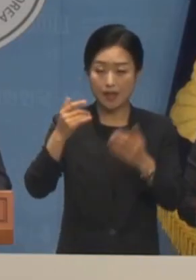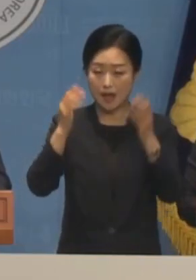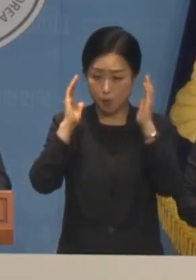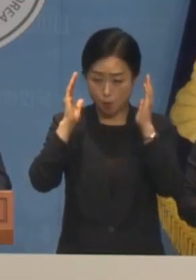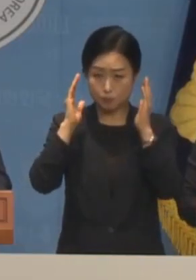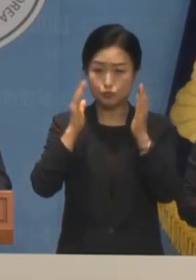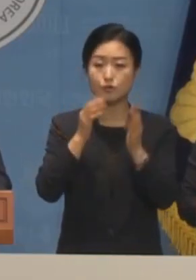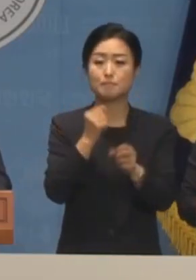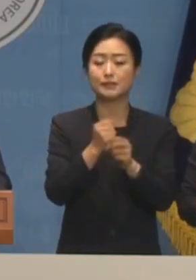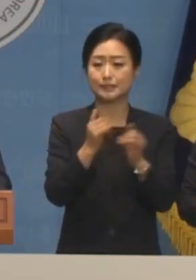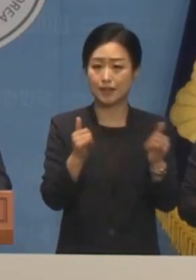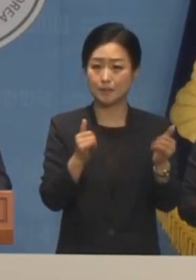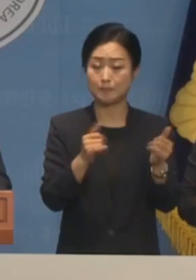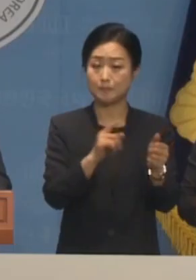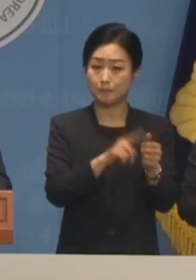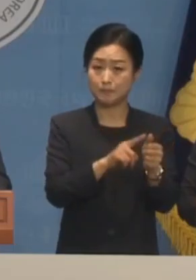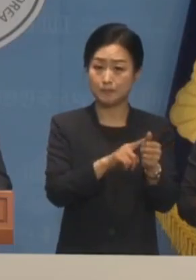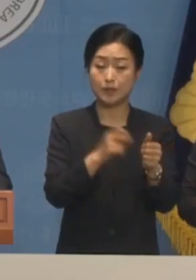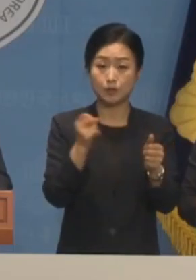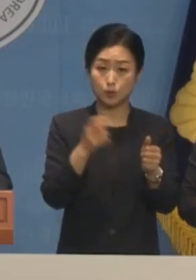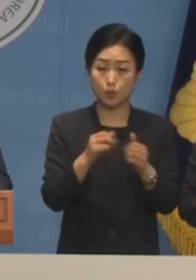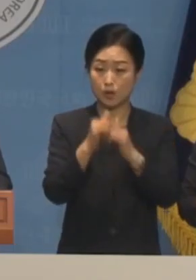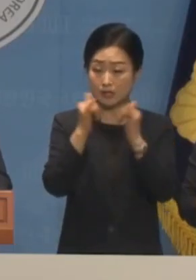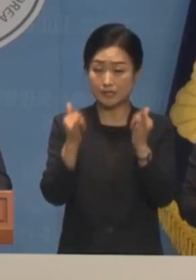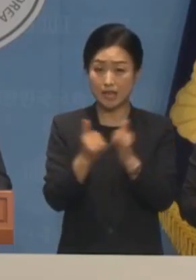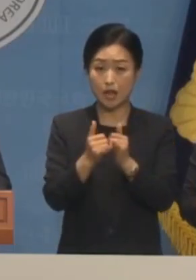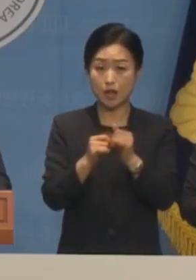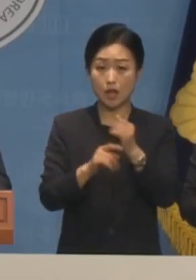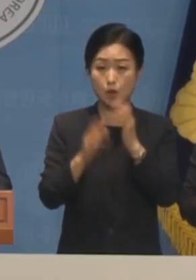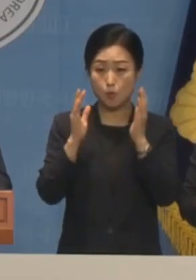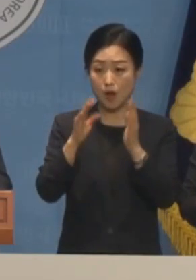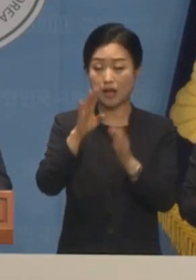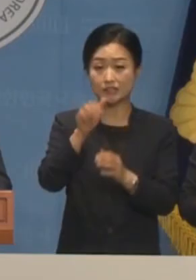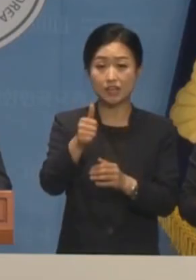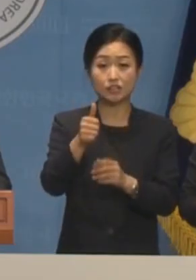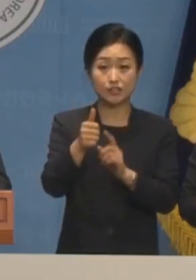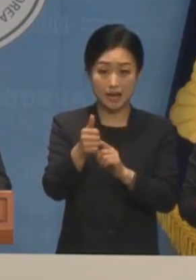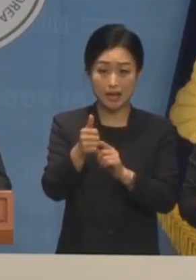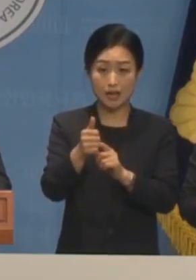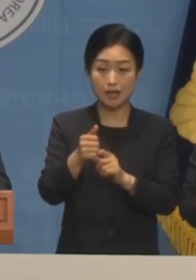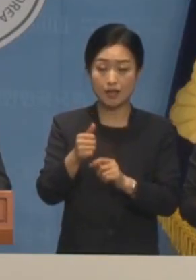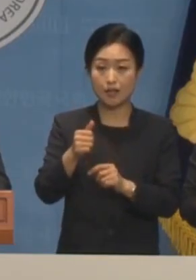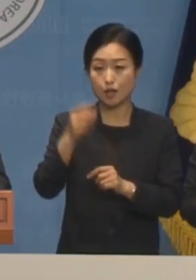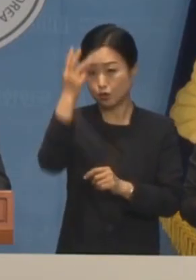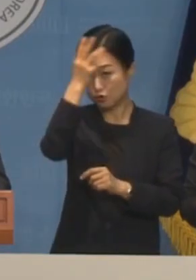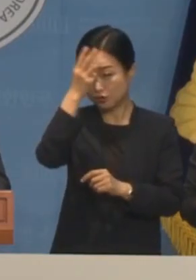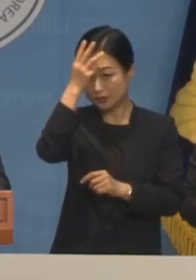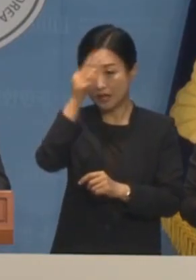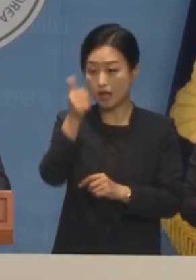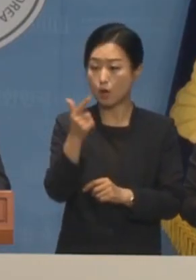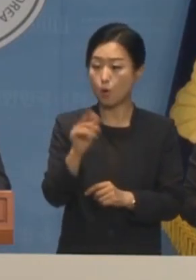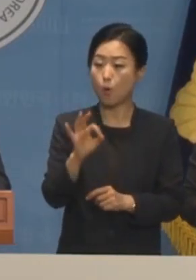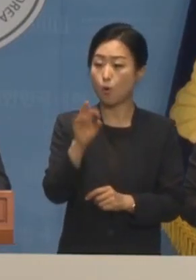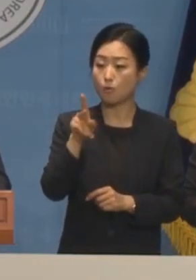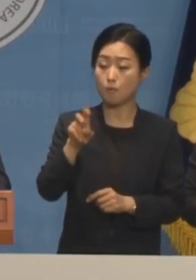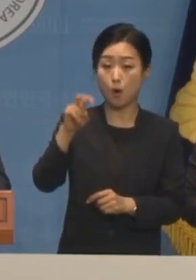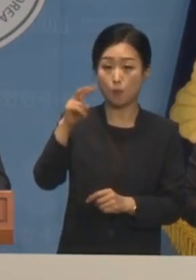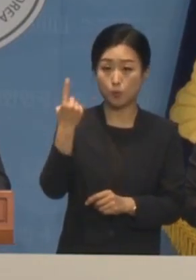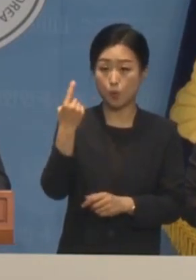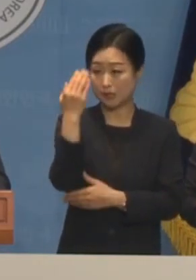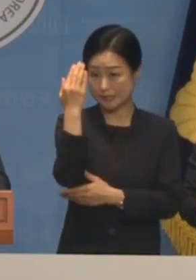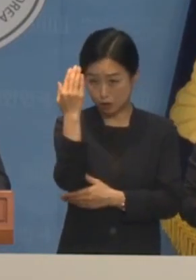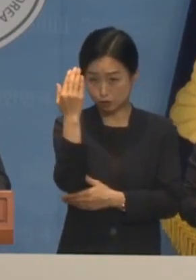나종남 육군사관학교 사회학 사회과학 처장은 육사에 설치된 홍범도 장군 등